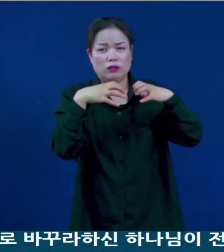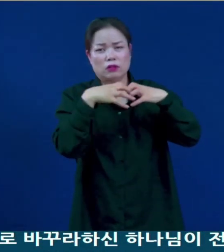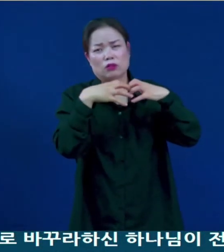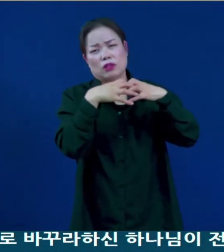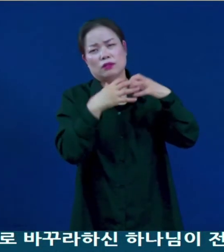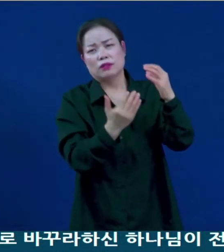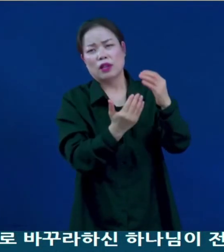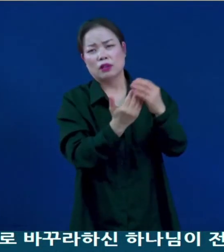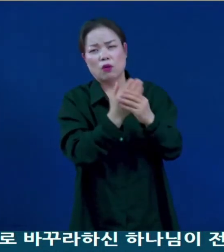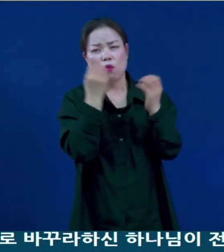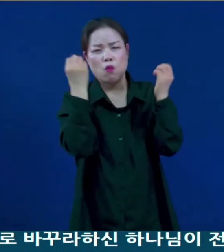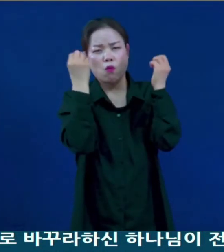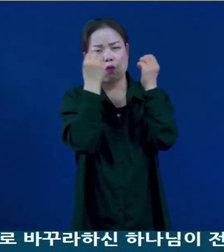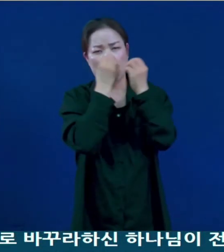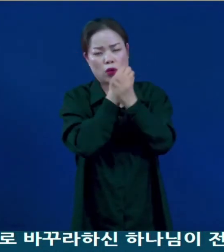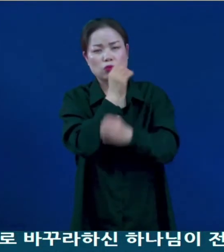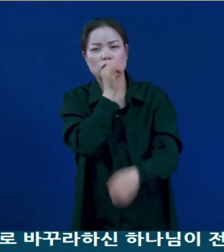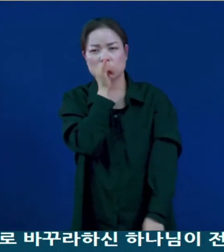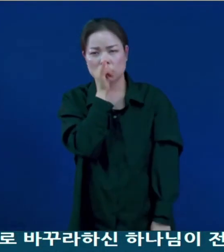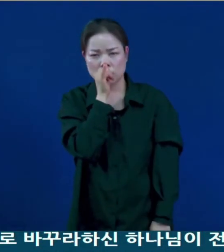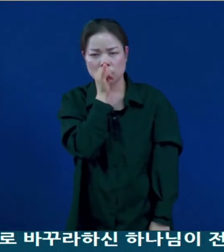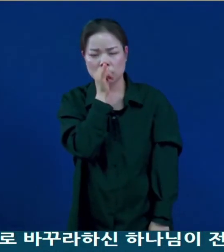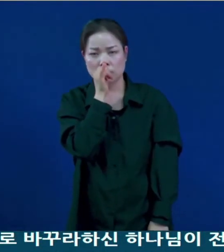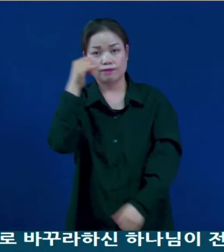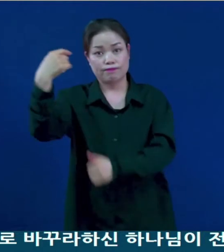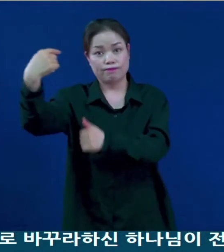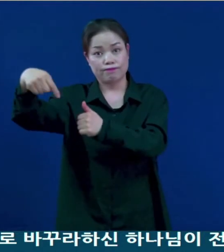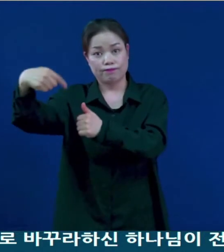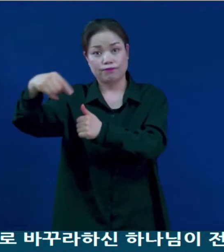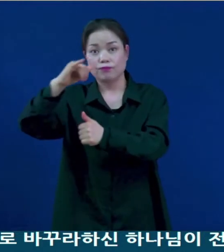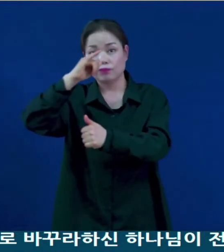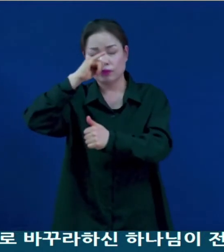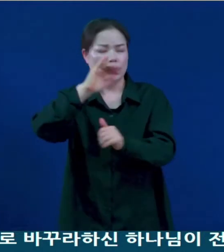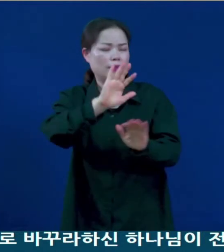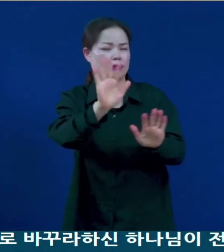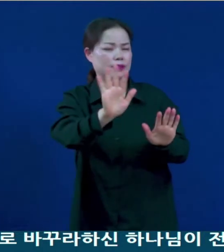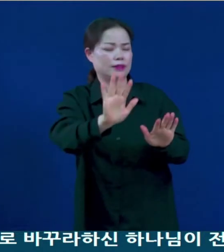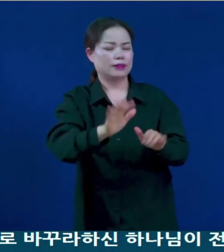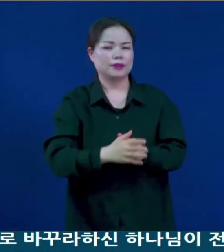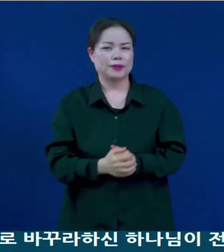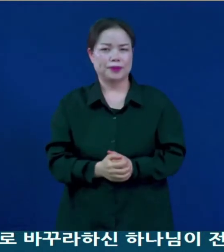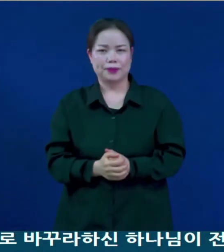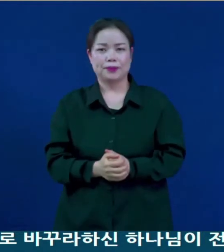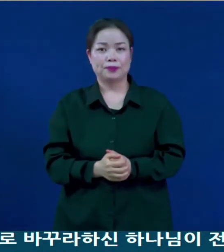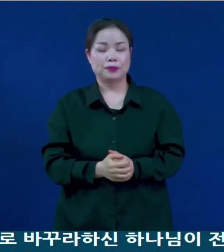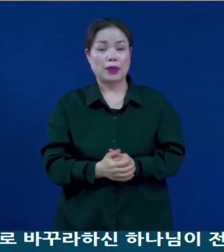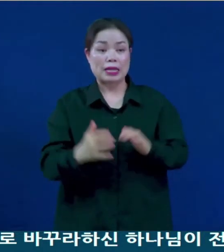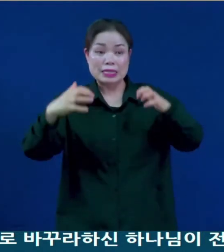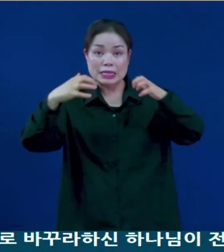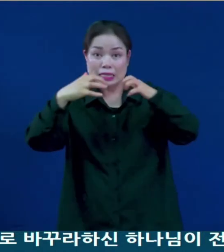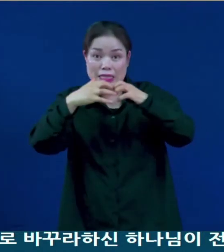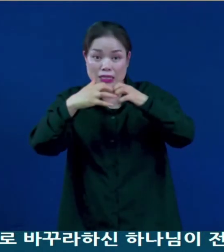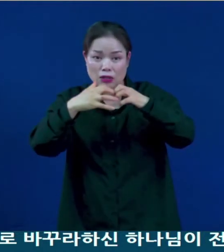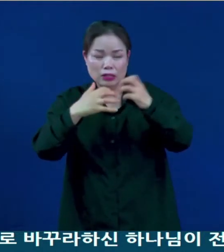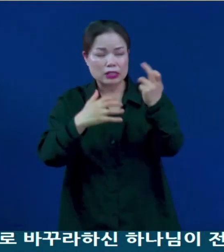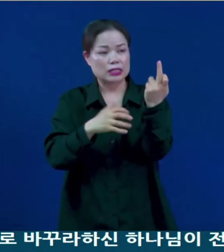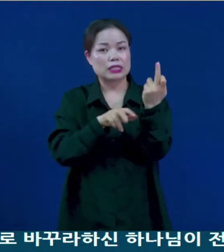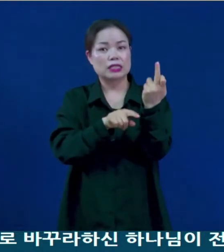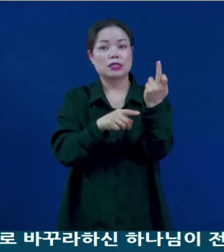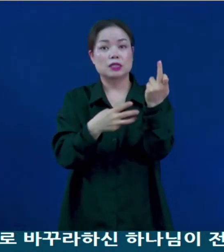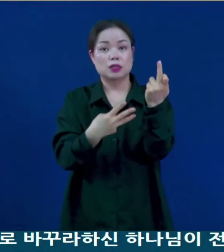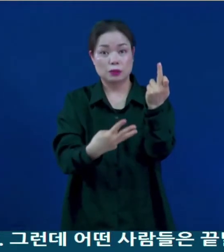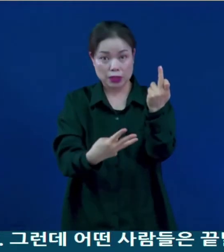거라고 오해하기도 하고 그렇게 가르치기도 합니다. 아닙니다. 이 전쟁을 말씀하는 12절을